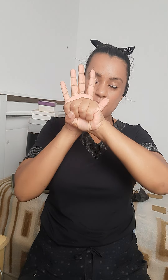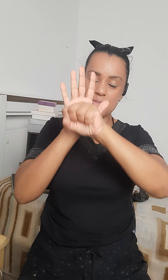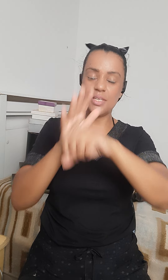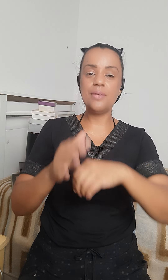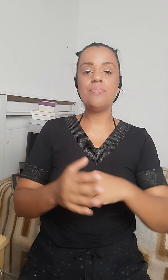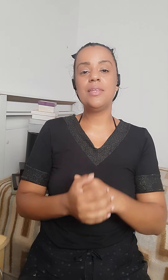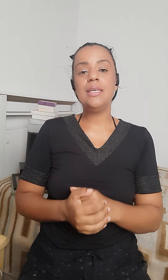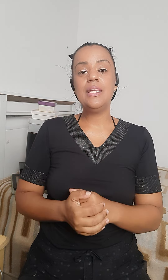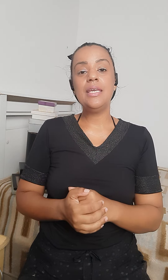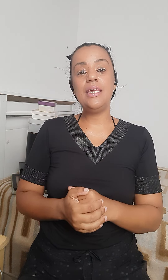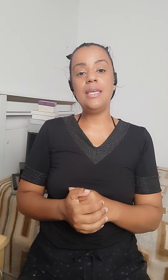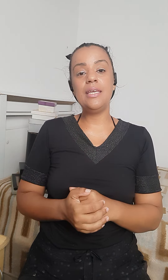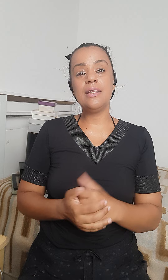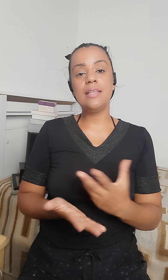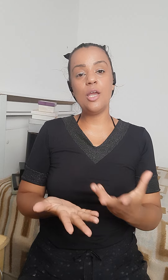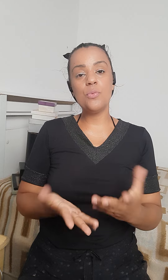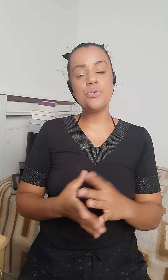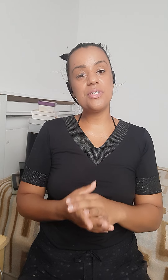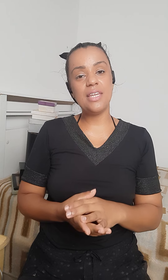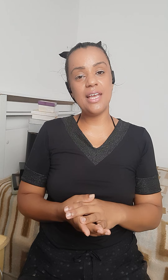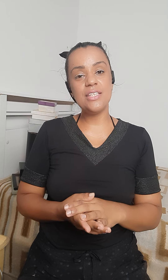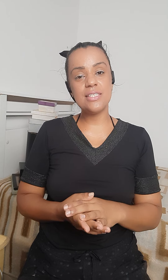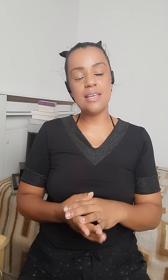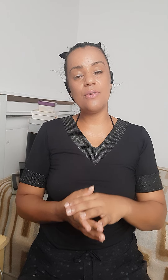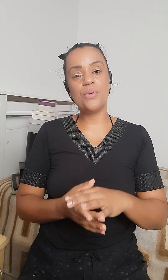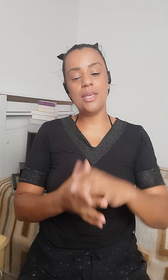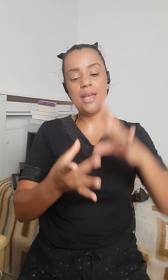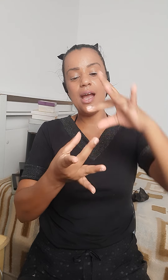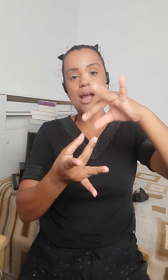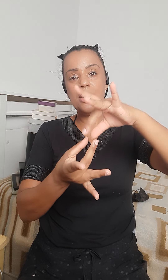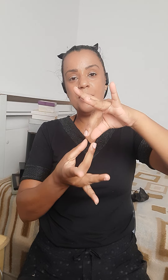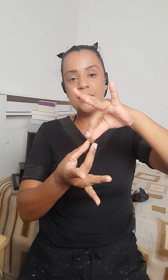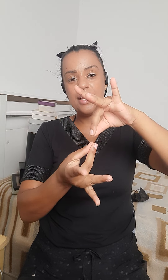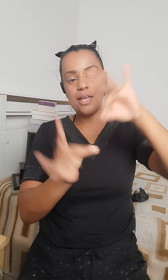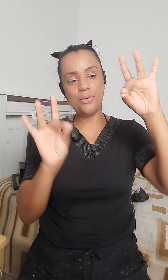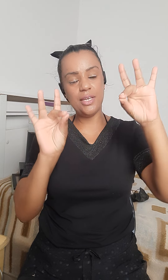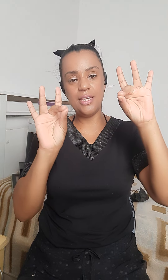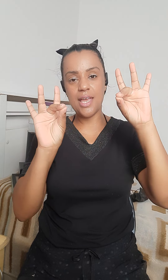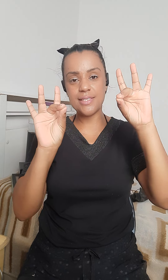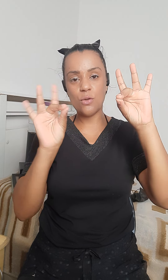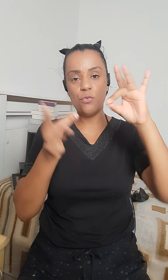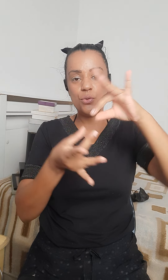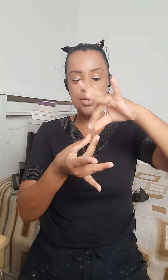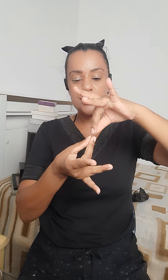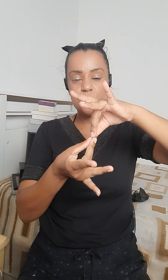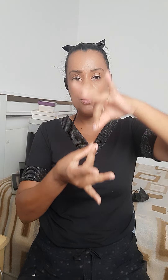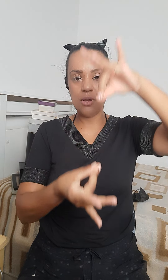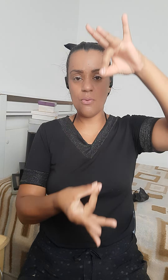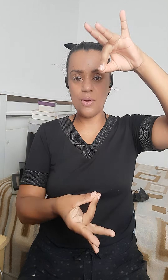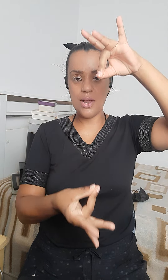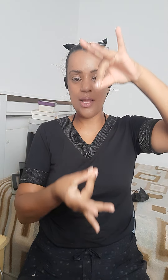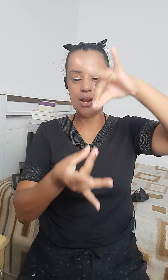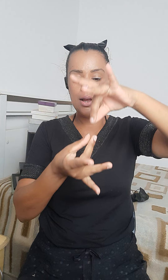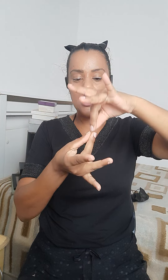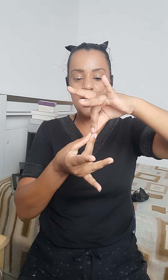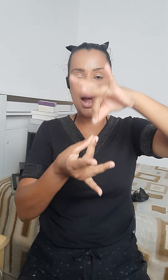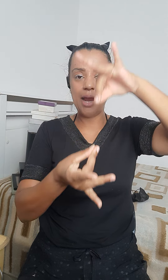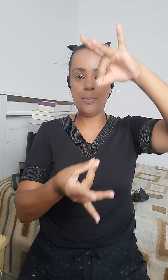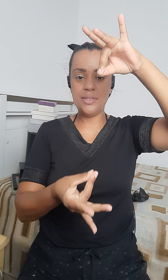Icônicos, né? E temos os sinais, o que? Arbitrário, né? Que é essa configuração de mão.